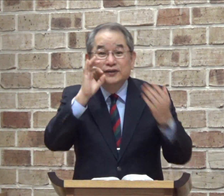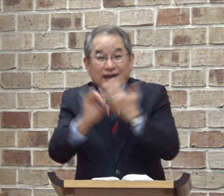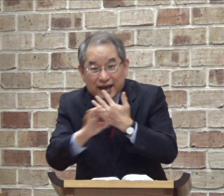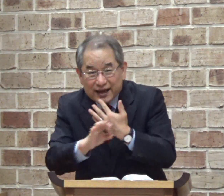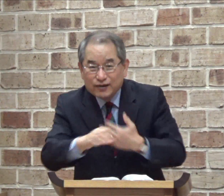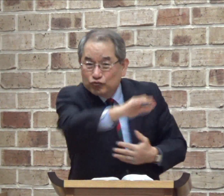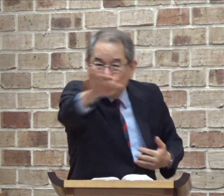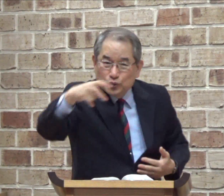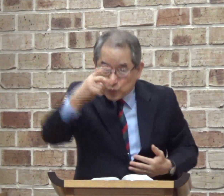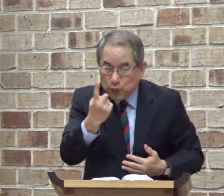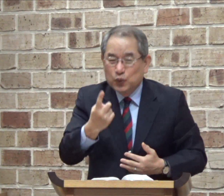예수님을 닮아